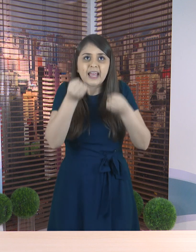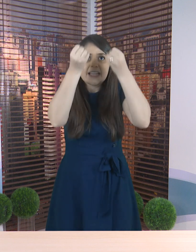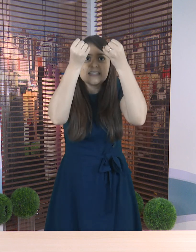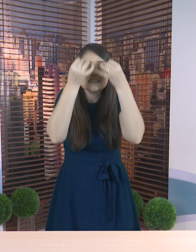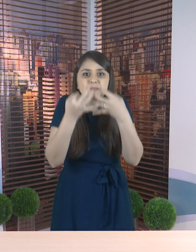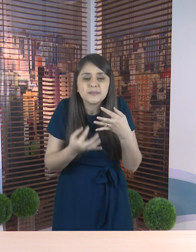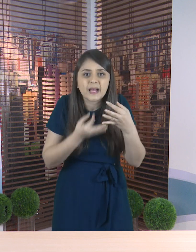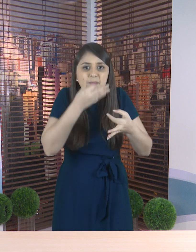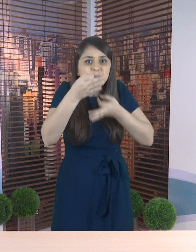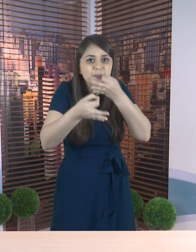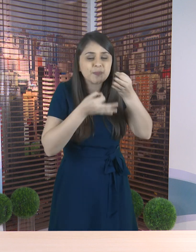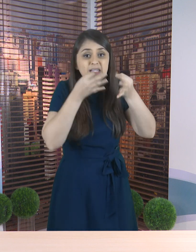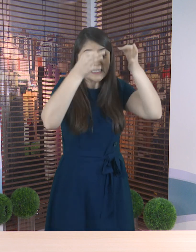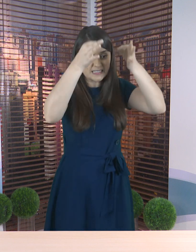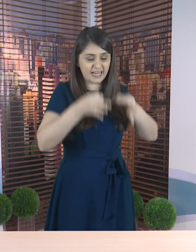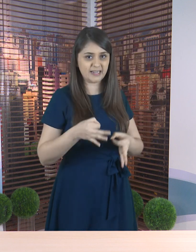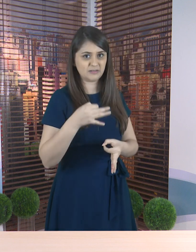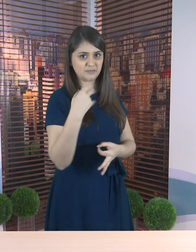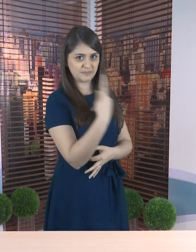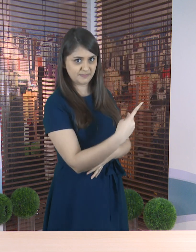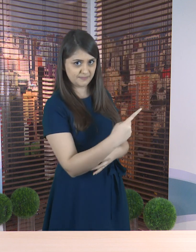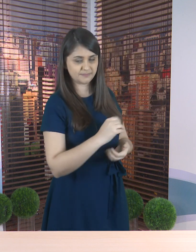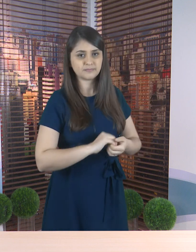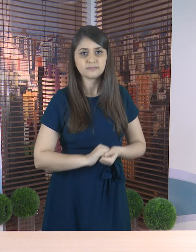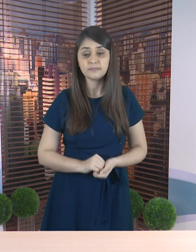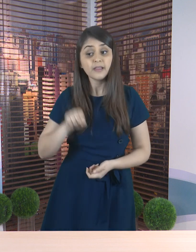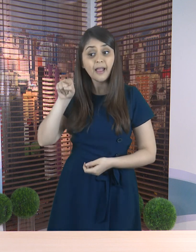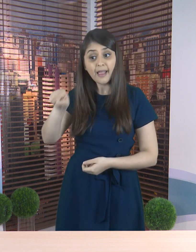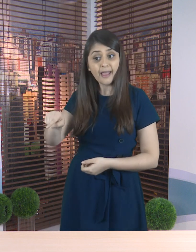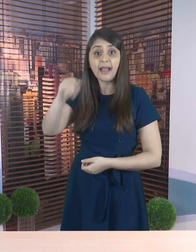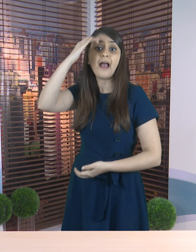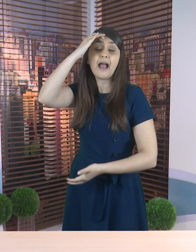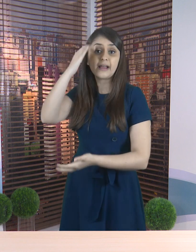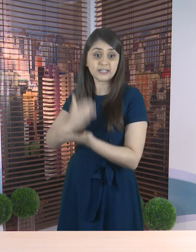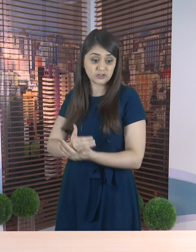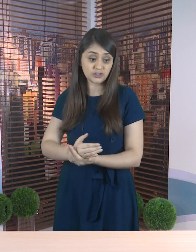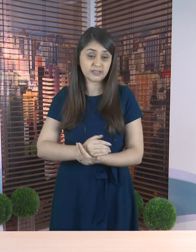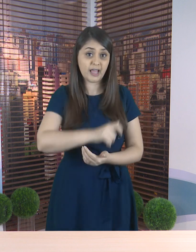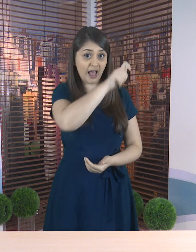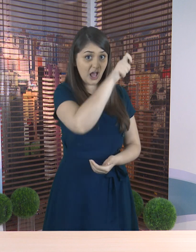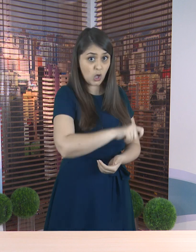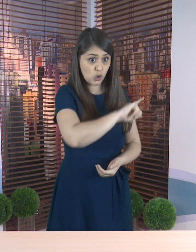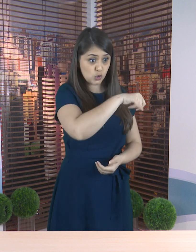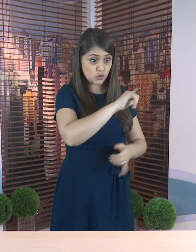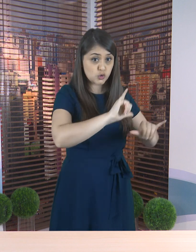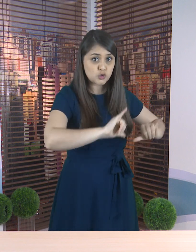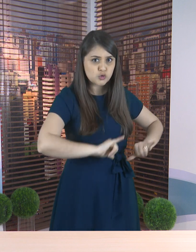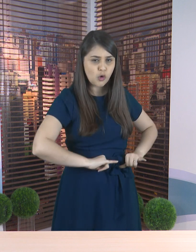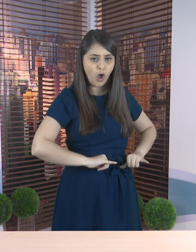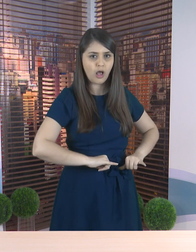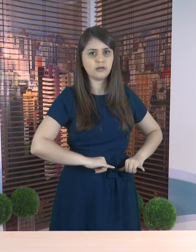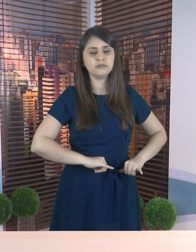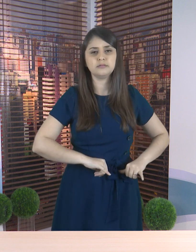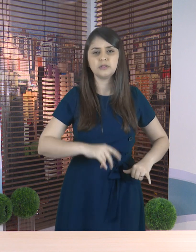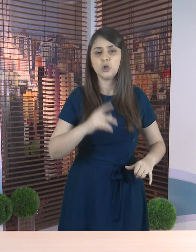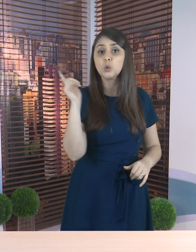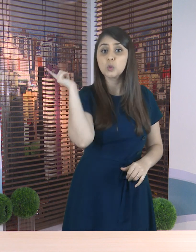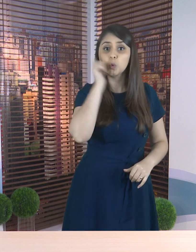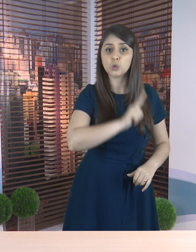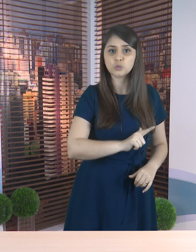amigos com a sua lábia, com seus argumentos. Mas ele não se convenceu nem um pouco com toda